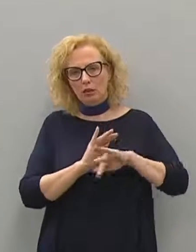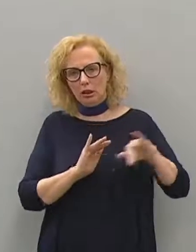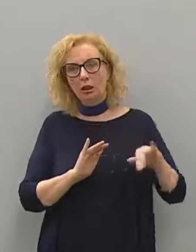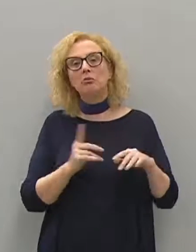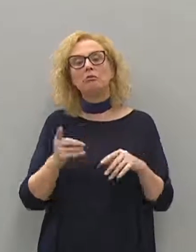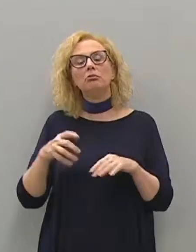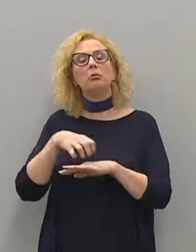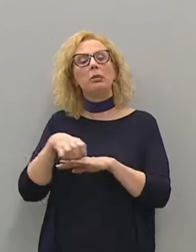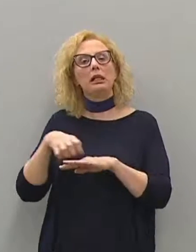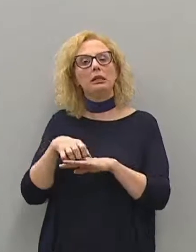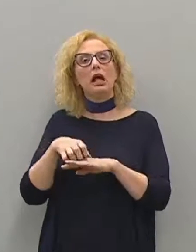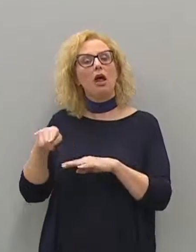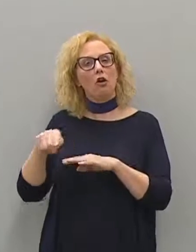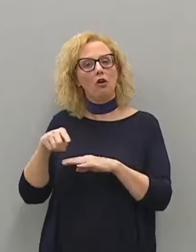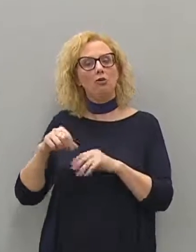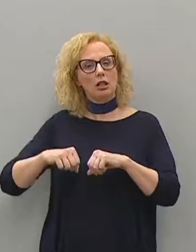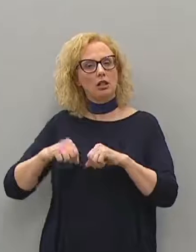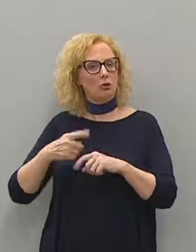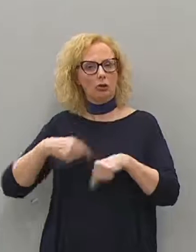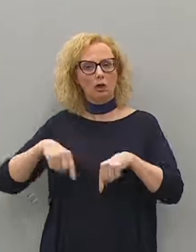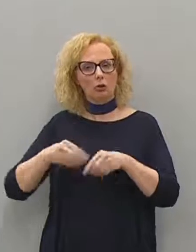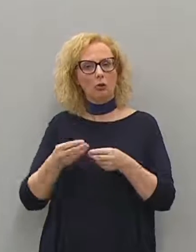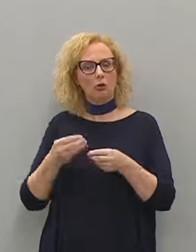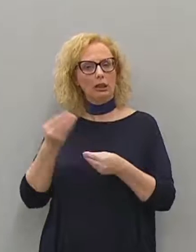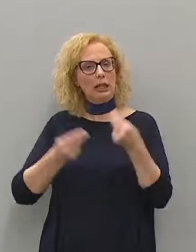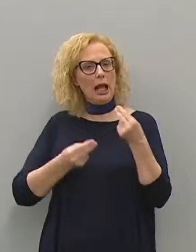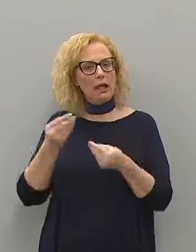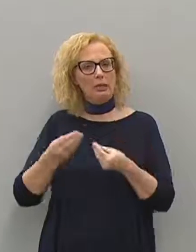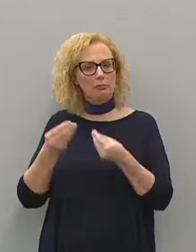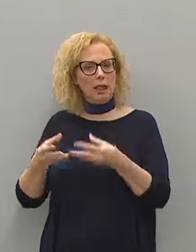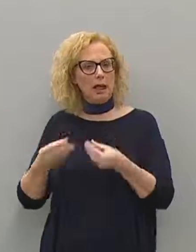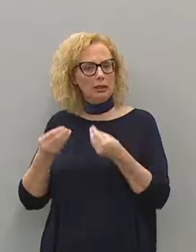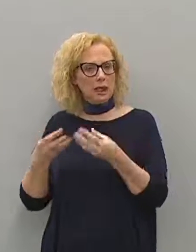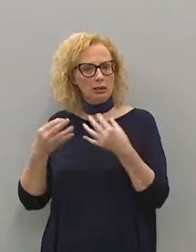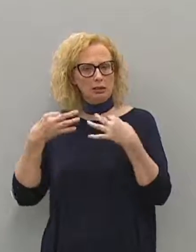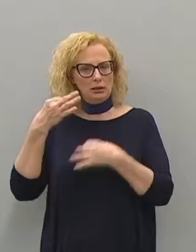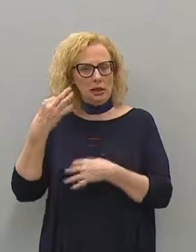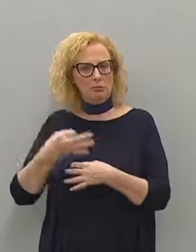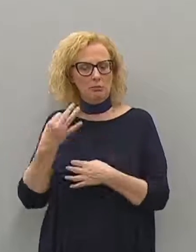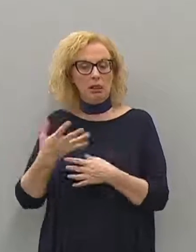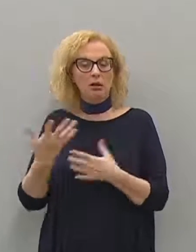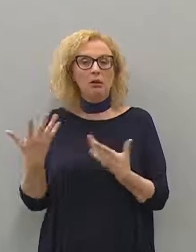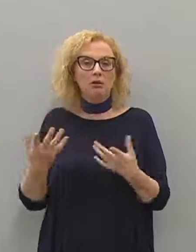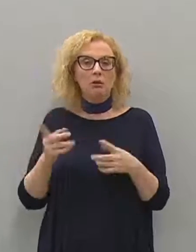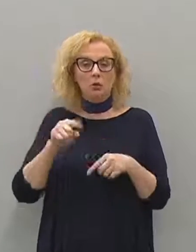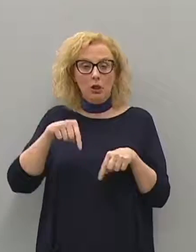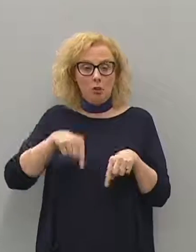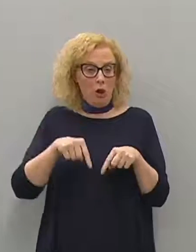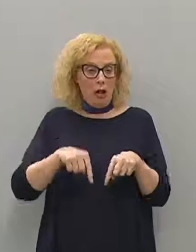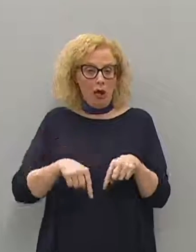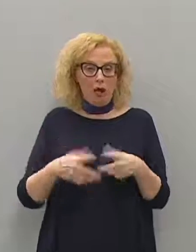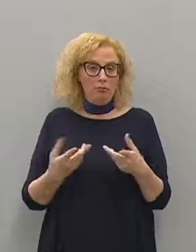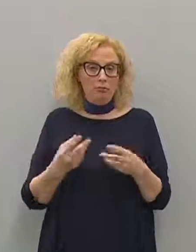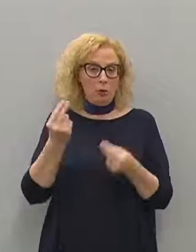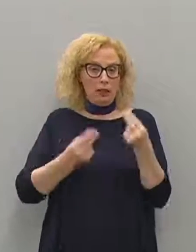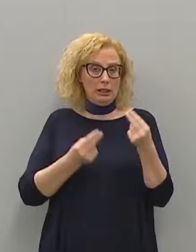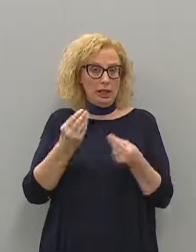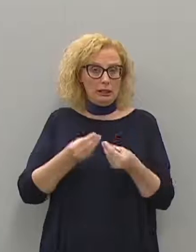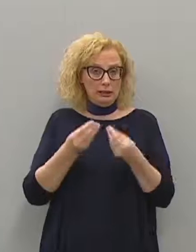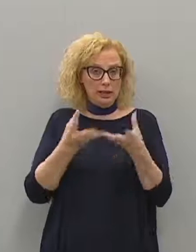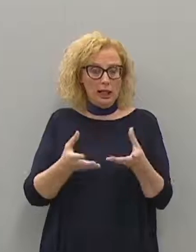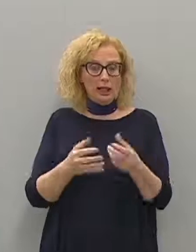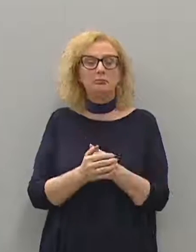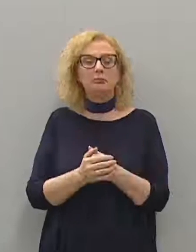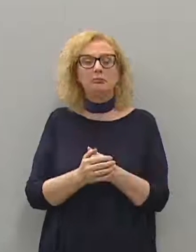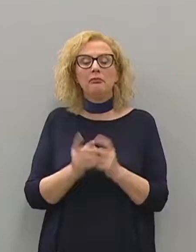richiesto noi l'abbiamo comunicati l'abbiamo comunicati anche qui sulla base di quelle che saranno le comunicazioni del ministero della salute anche sulla base dei dati che